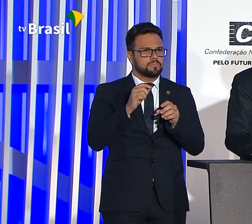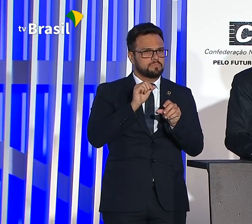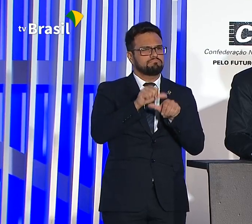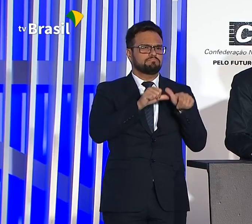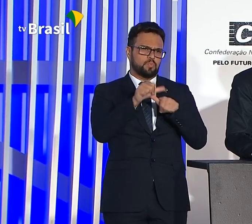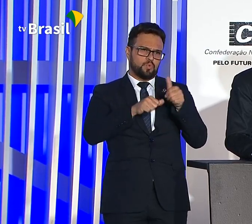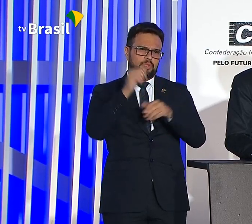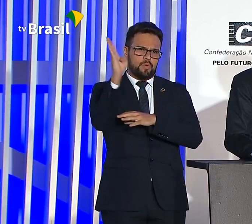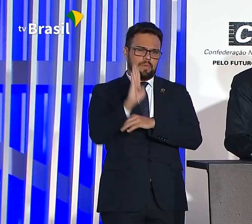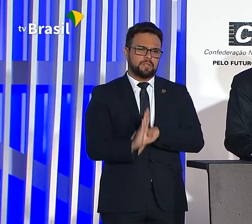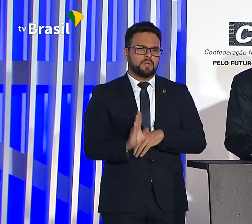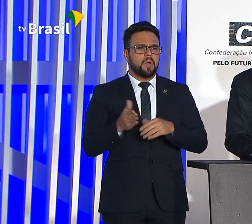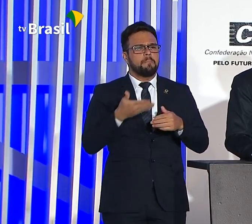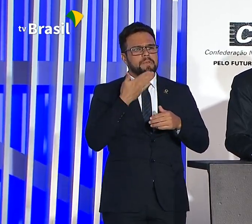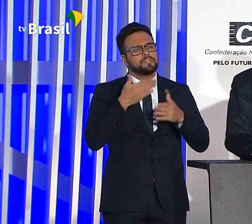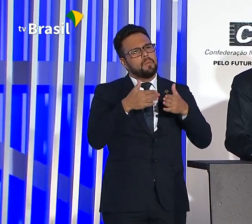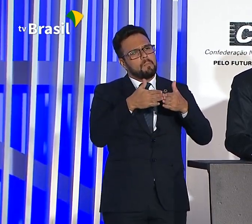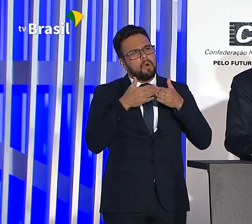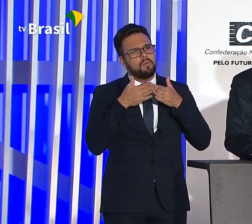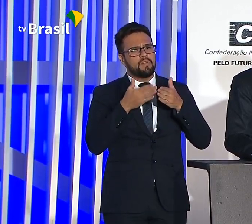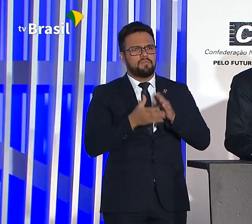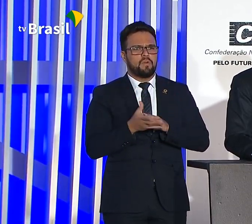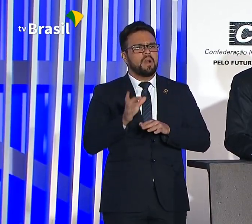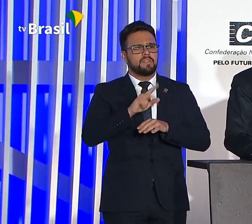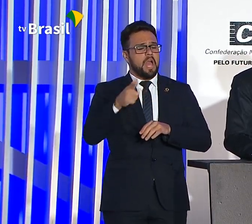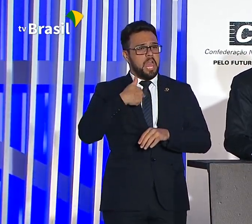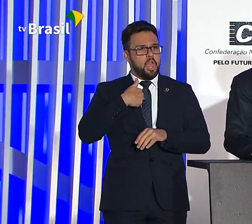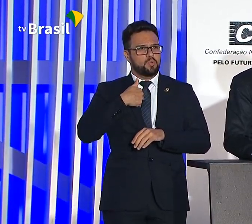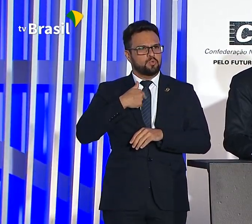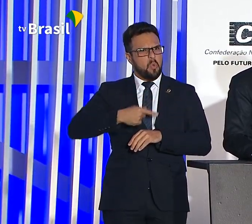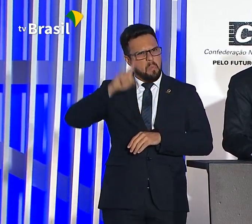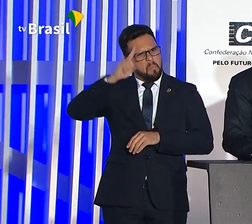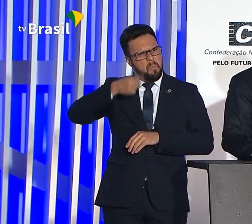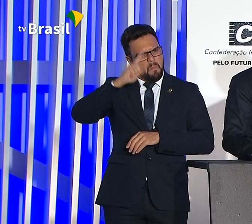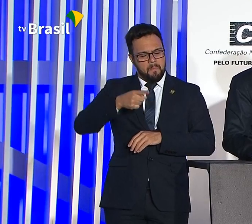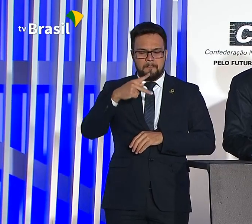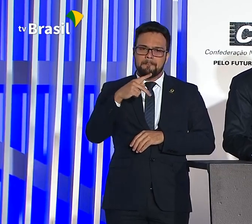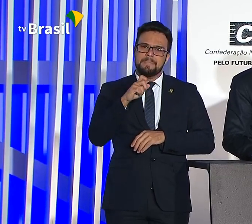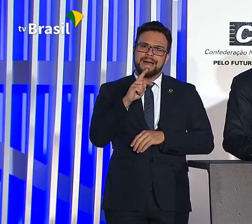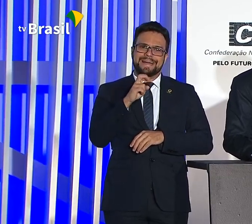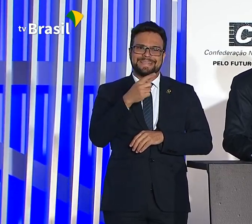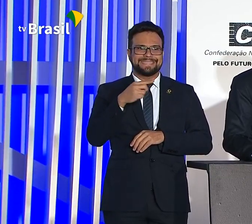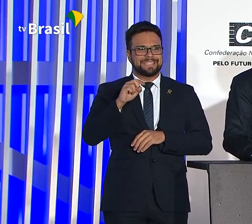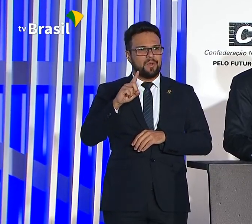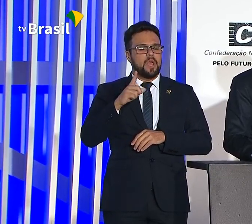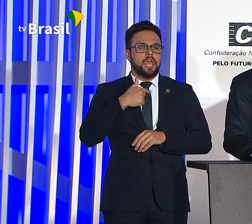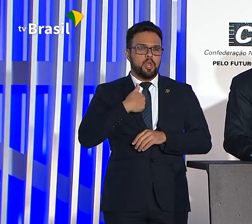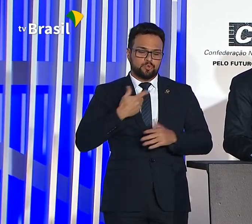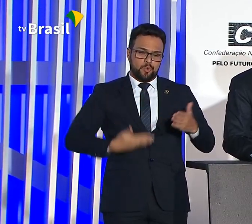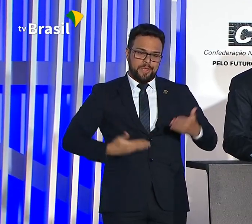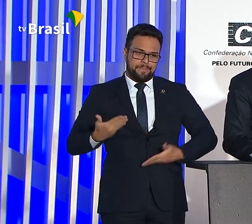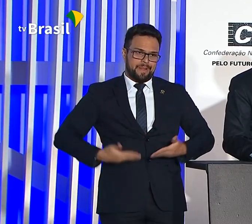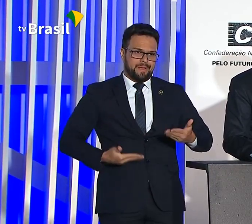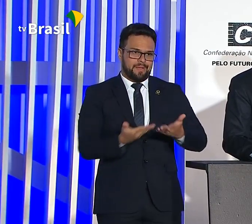por favor não me encarem com o patrão de vocês é o contrário eu sou empregado vocês